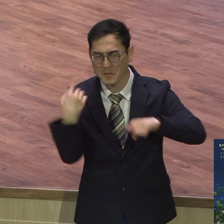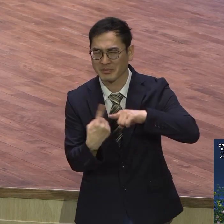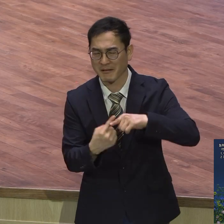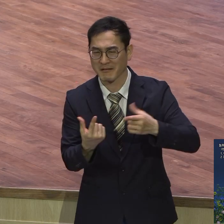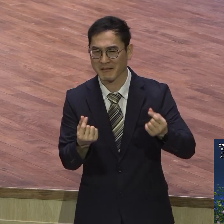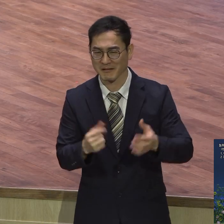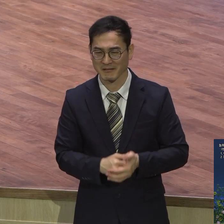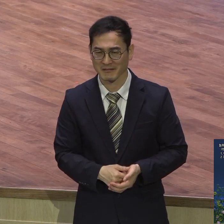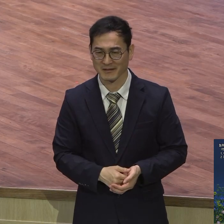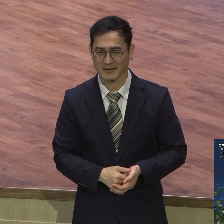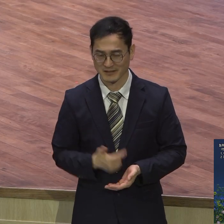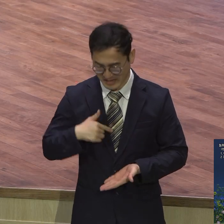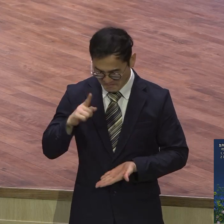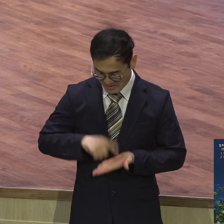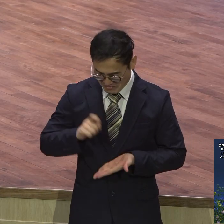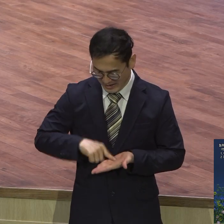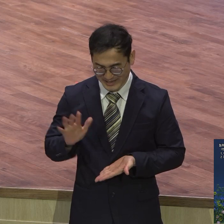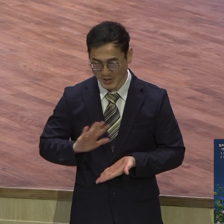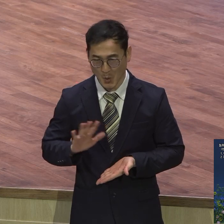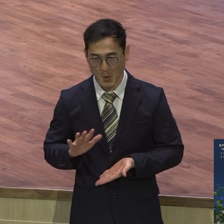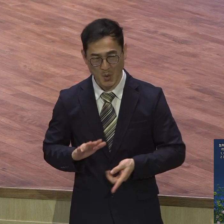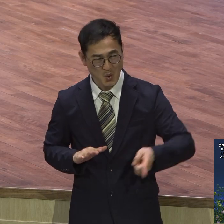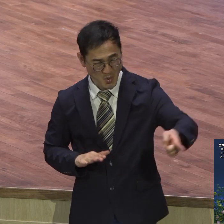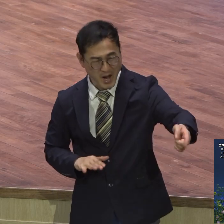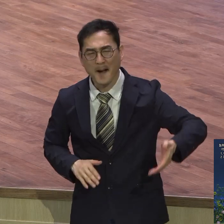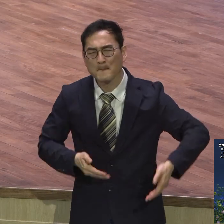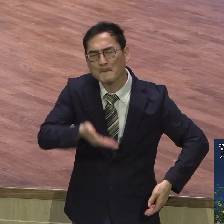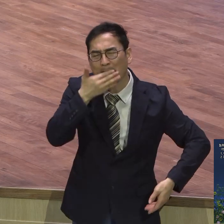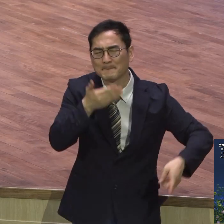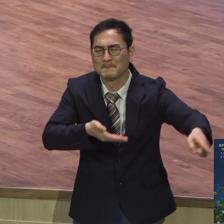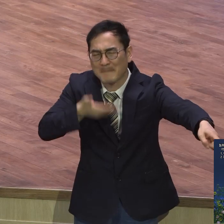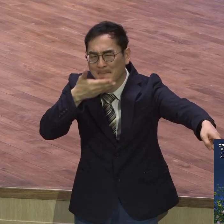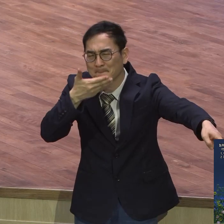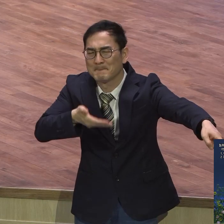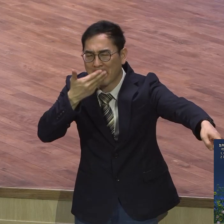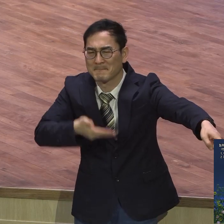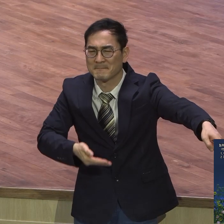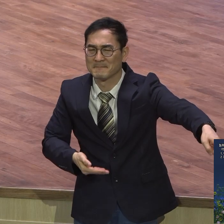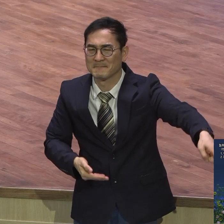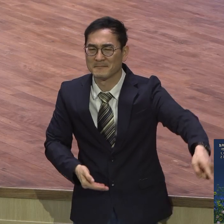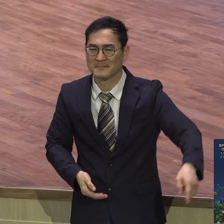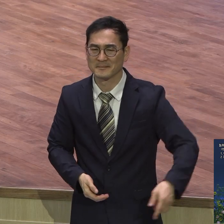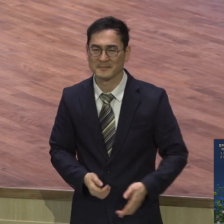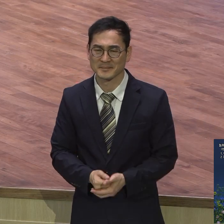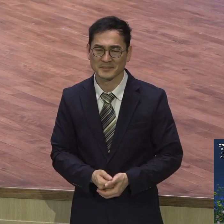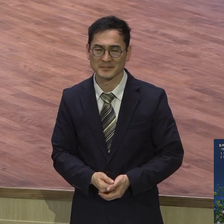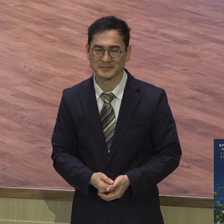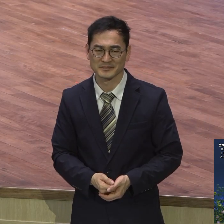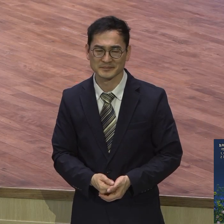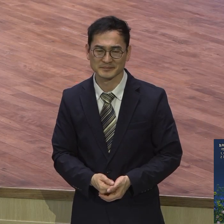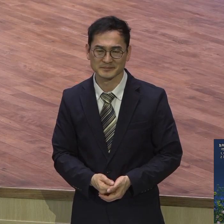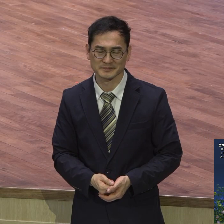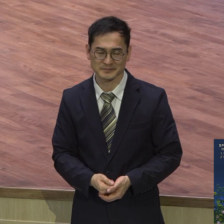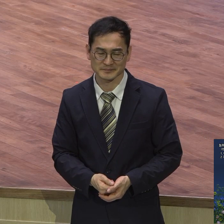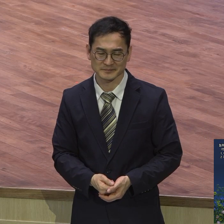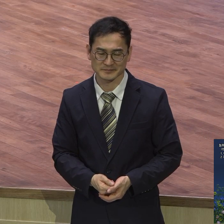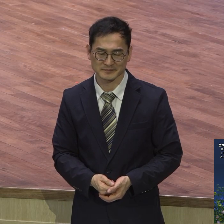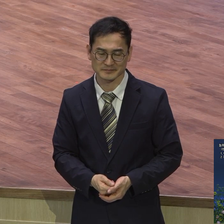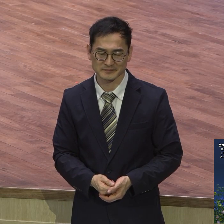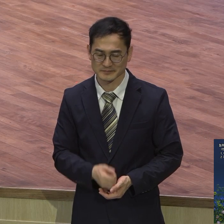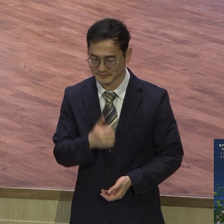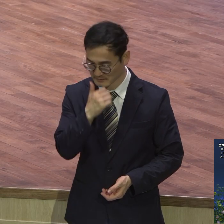겉이에요 메뚜기 아니에요 먹이라 저들은 우리의 밥이다 아멘 여러분 어릴 때 싸움할 때